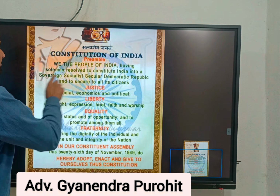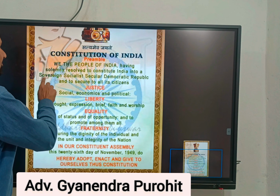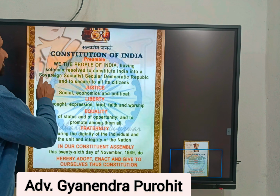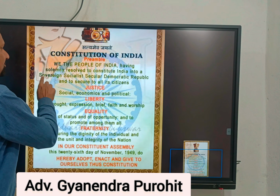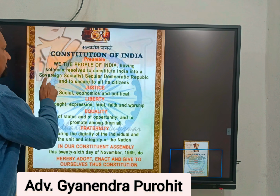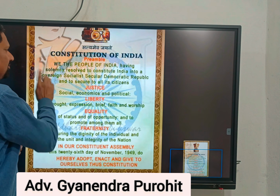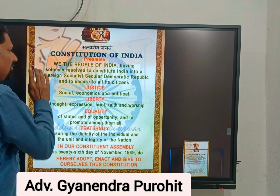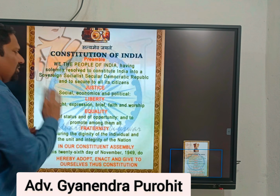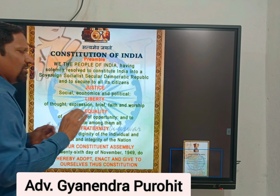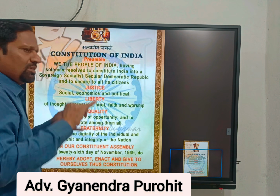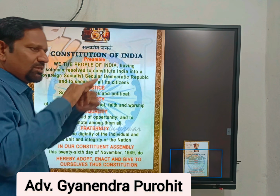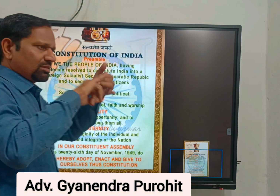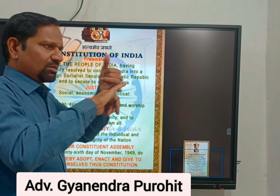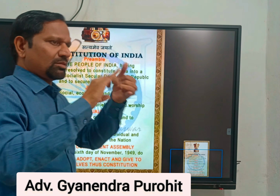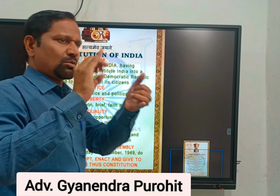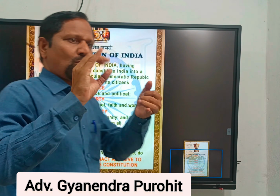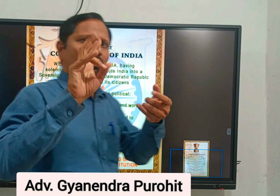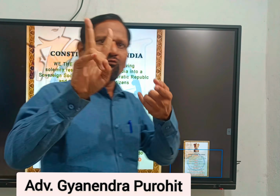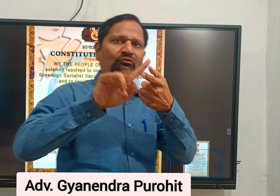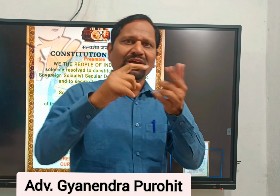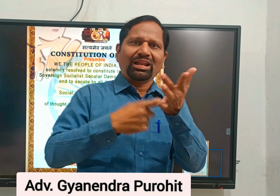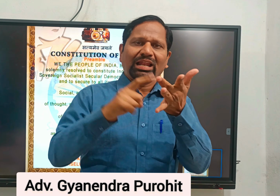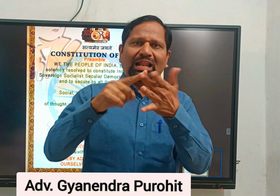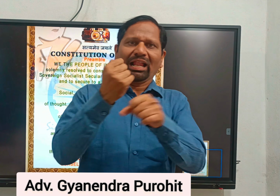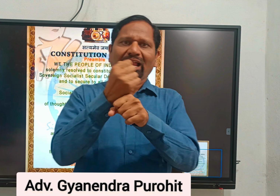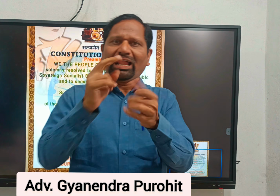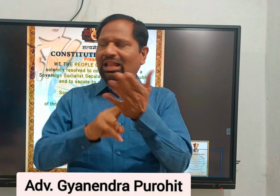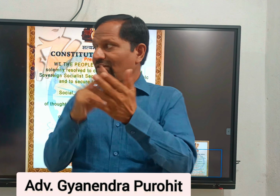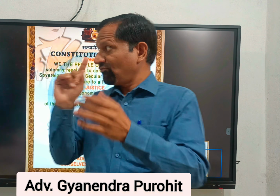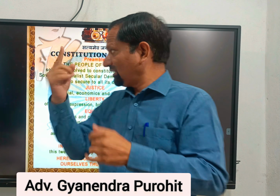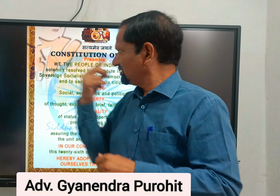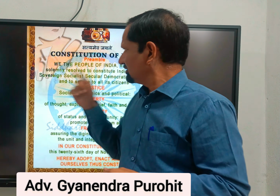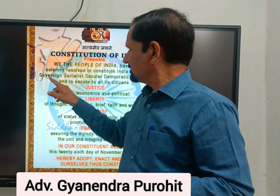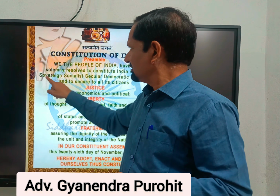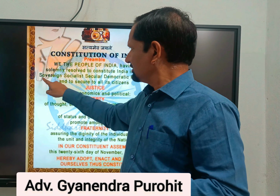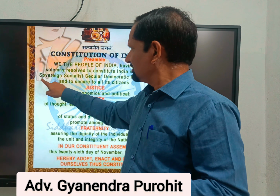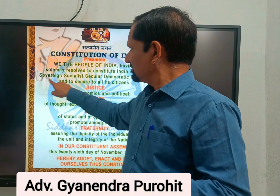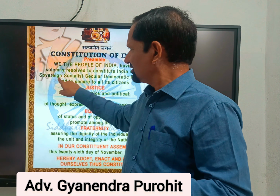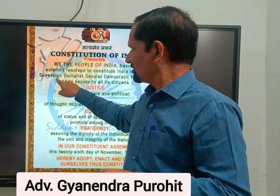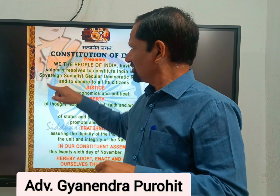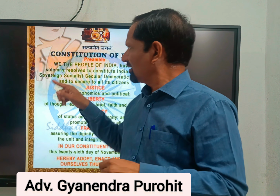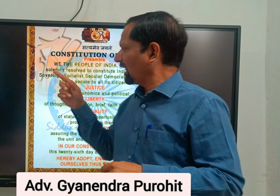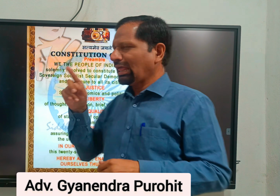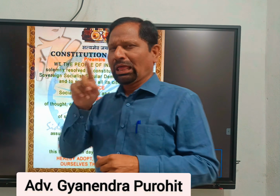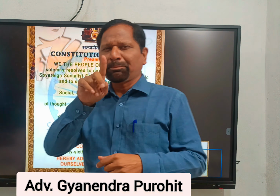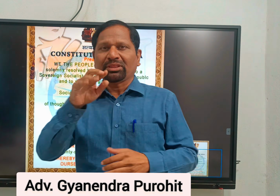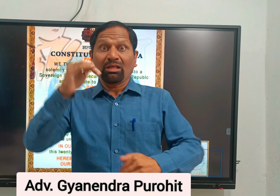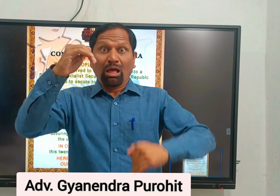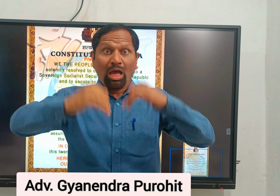है। इसके लिए हम वचन देते हैं। सबसे पहला बिंदु है